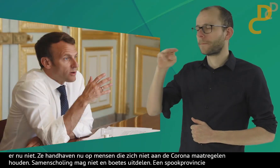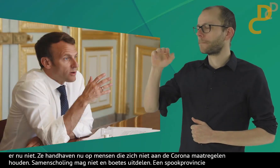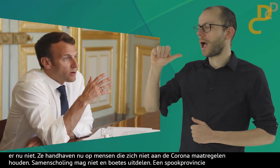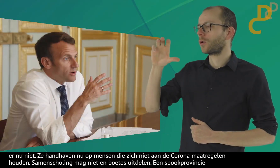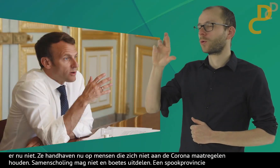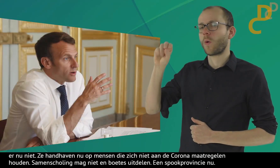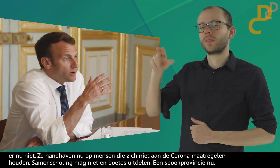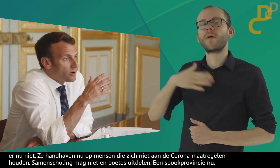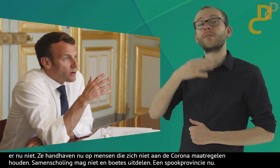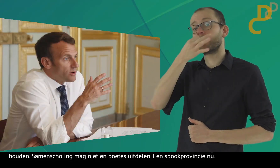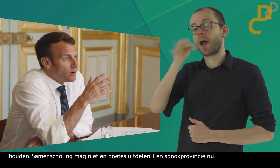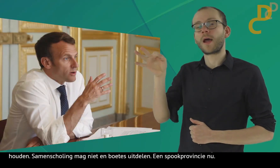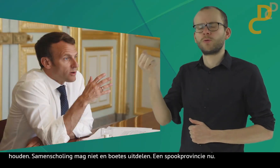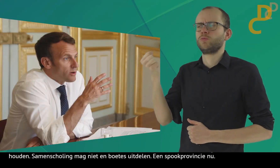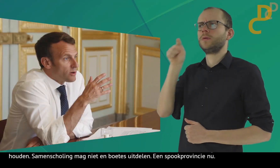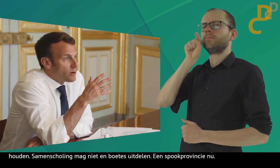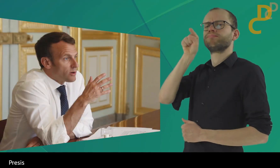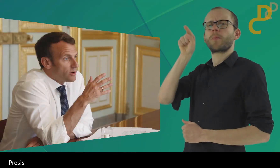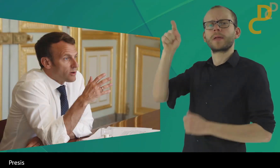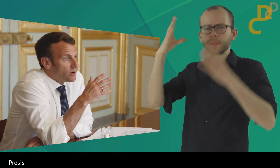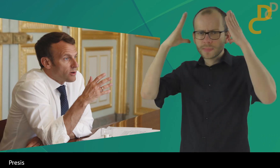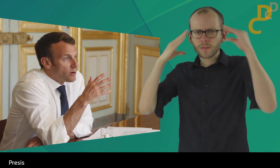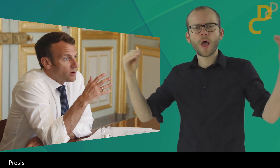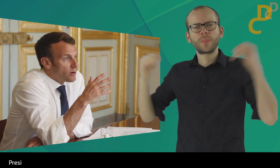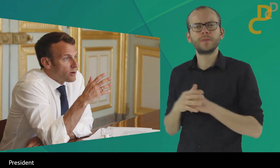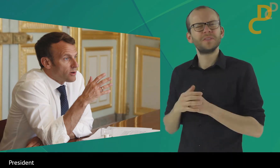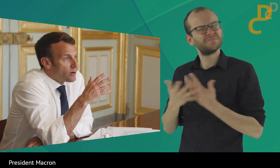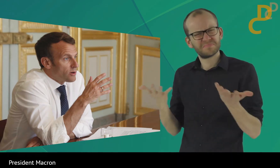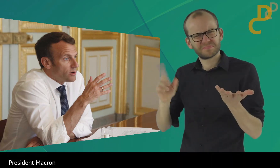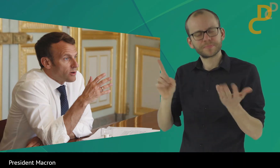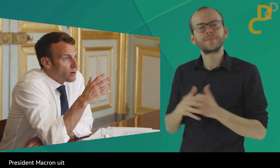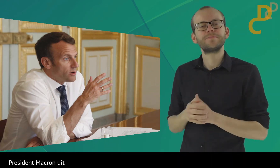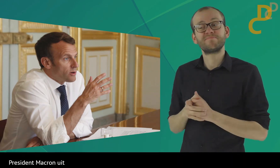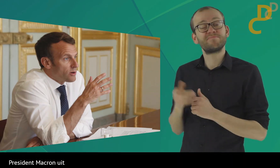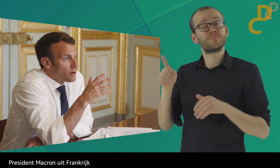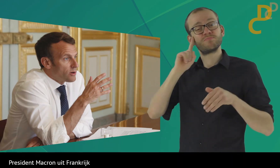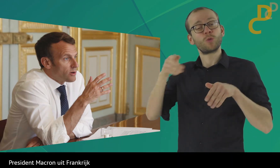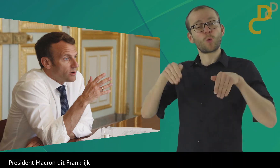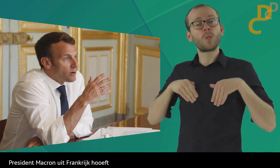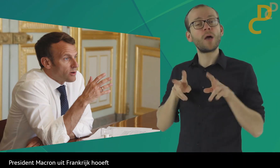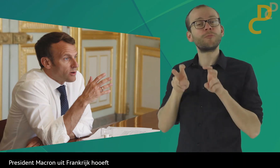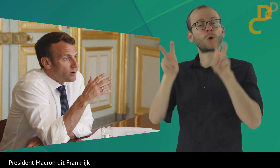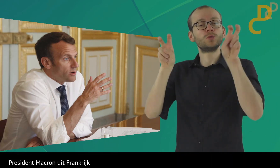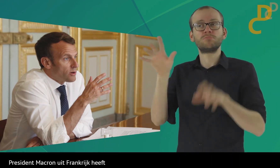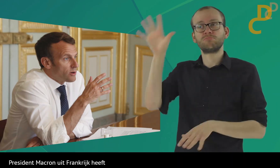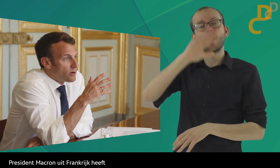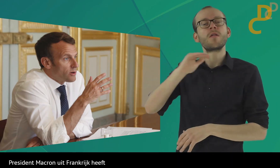President Macron uit Frankrijk heeft kritiek op Nederland. Wat is er gebeurd? Vanwege